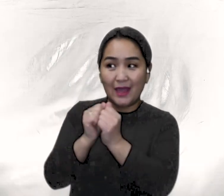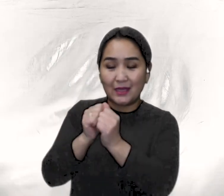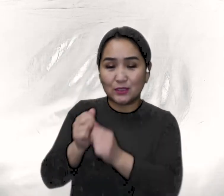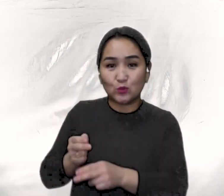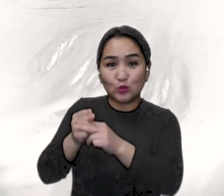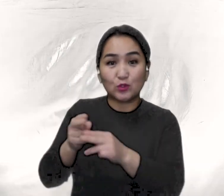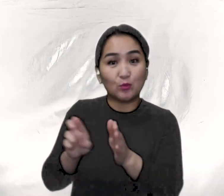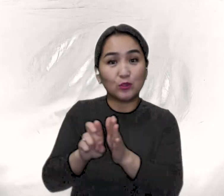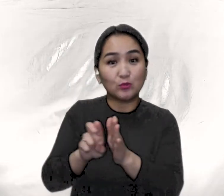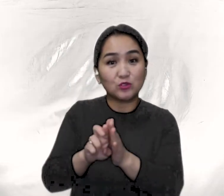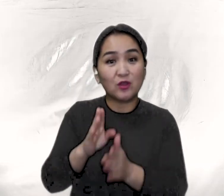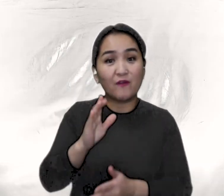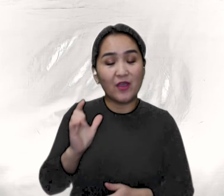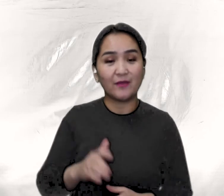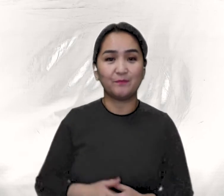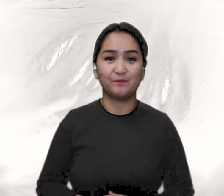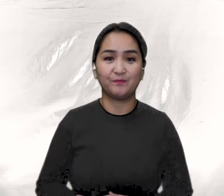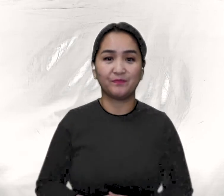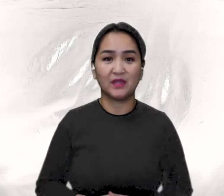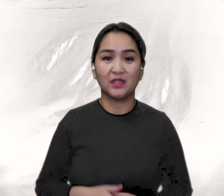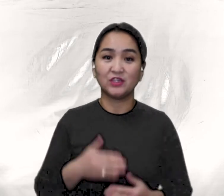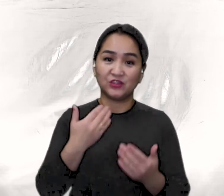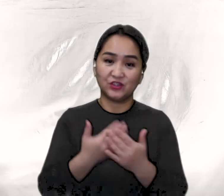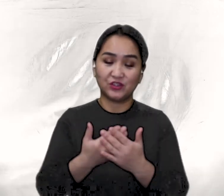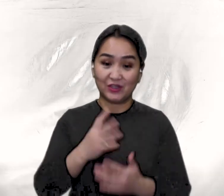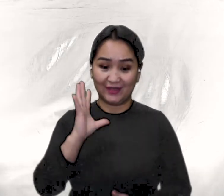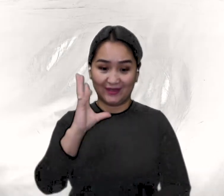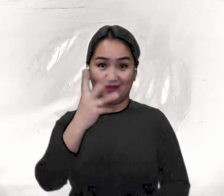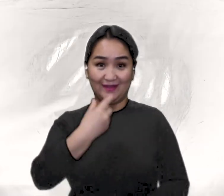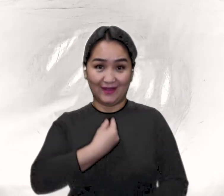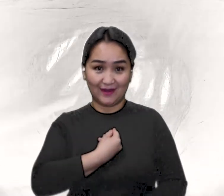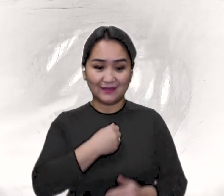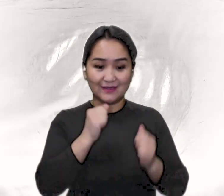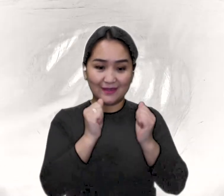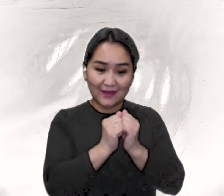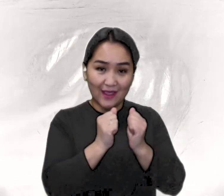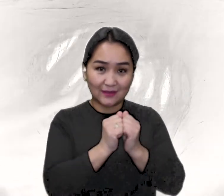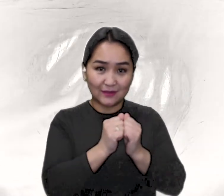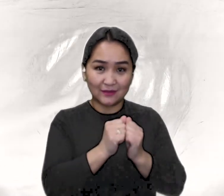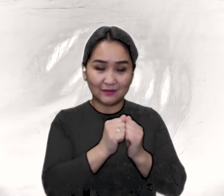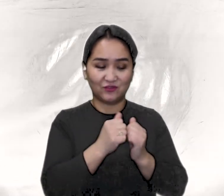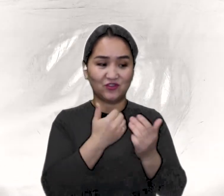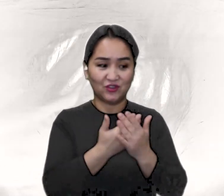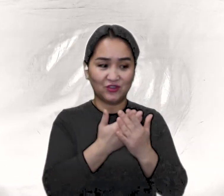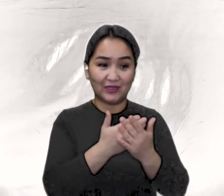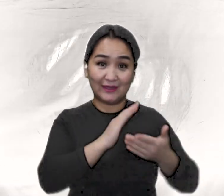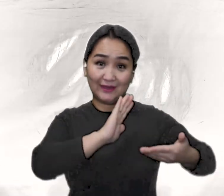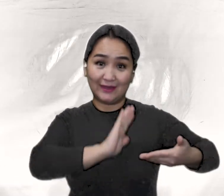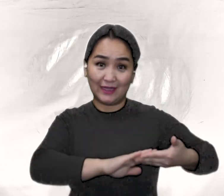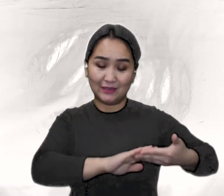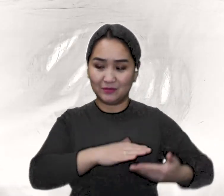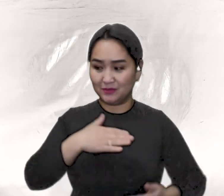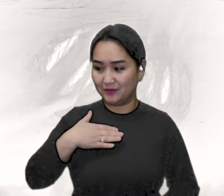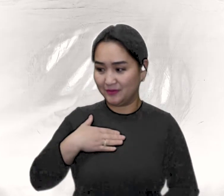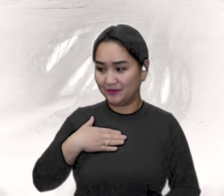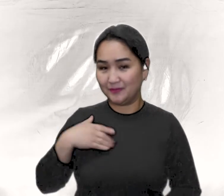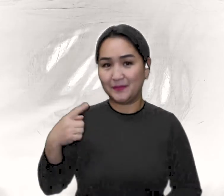Одоо чи транс найзаа хүн танилцуулбал энэ манай эмгтэй нээз гэд хэлчих болно. Аа